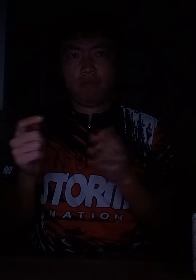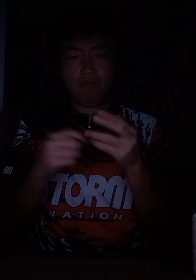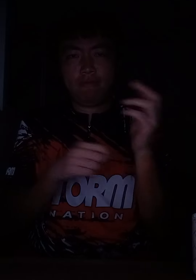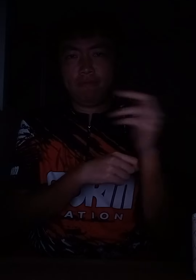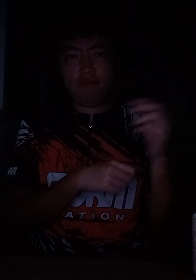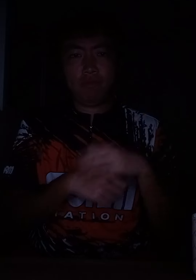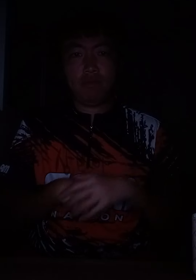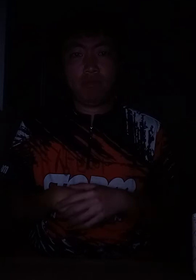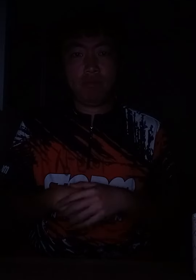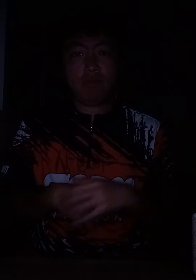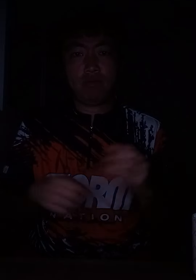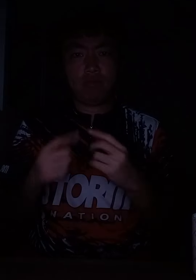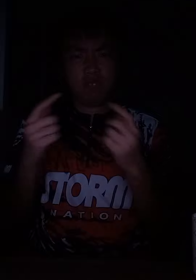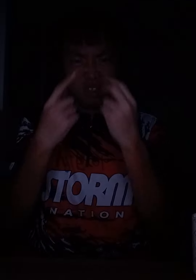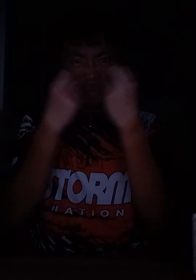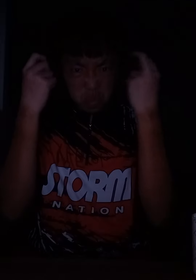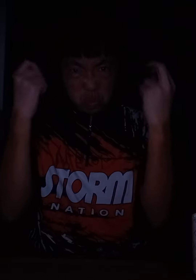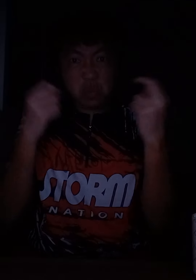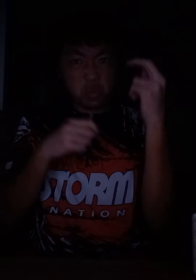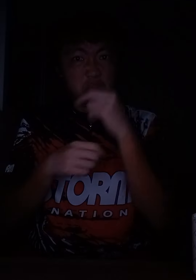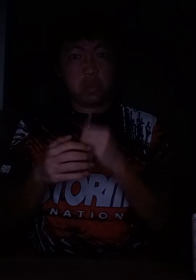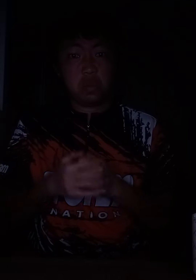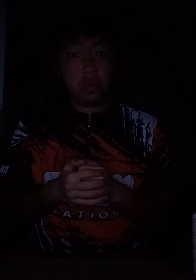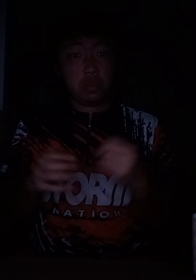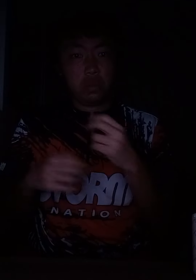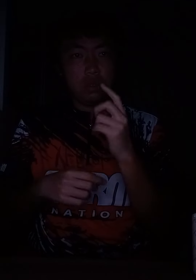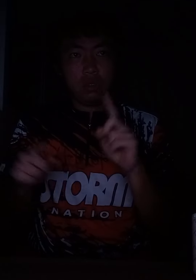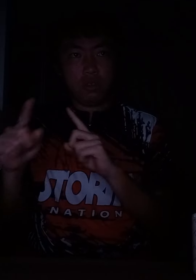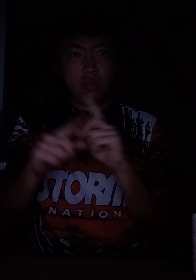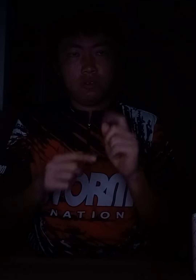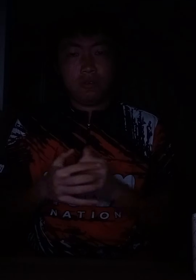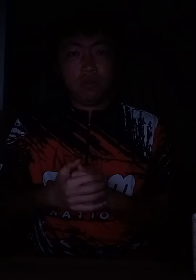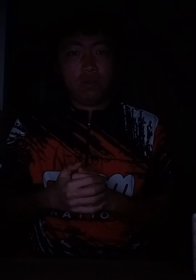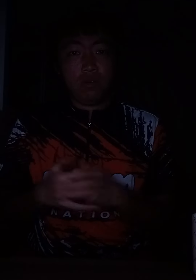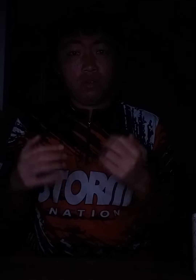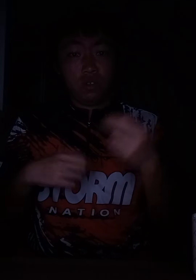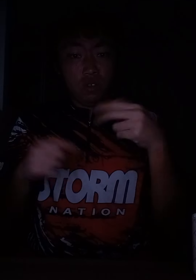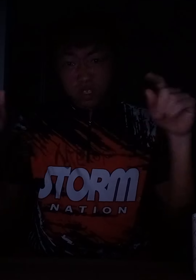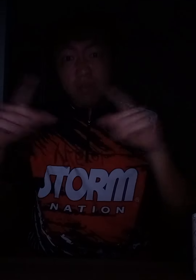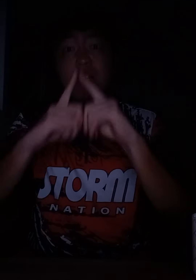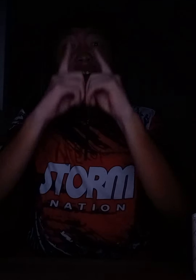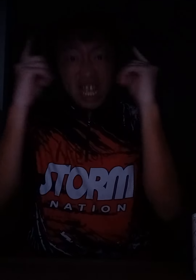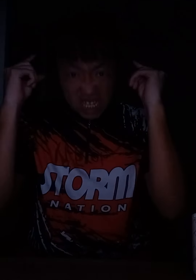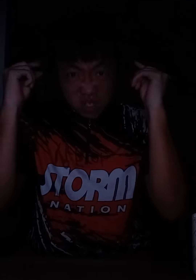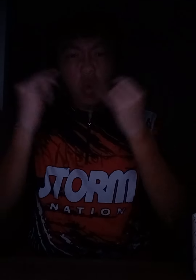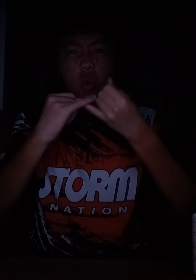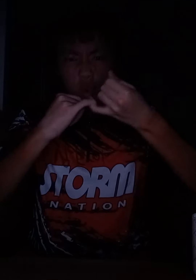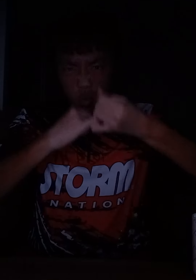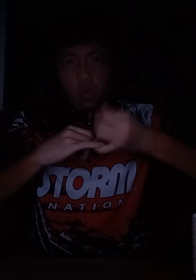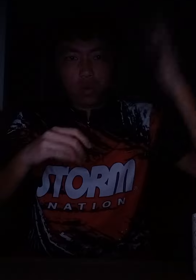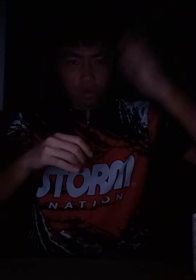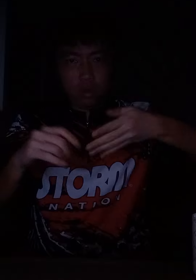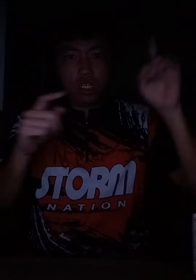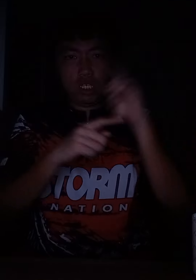있었습니다. 마스크를 쓰라고 나무랐다는 게 이유였죠. 경찰이 대중교통 이용 시 마스크를 꼭 착용하라고 엄정 대응하고